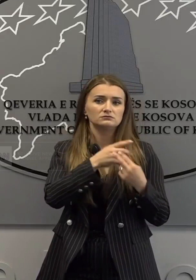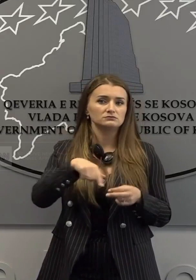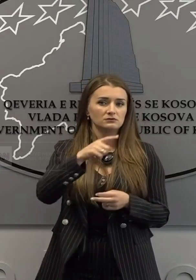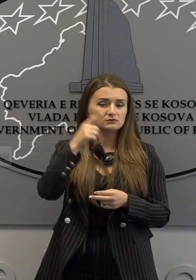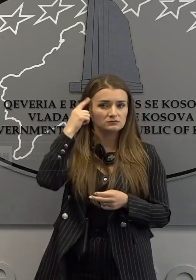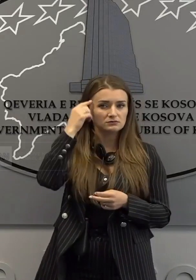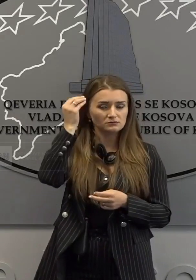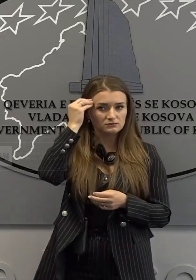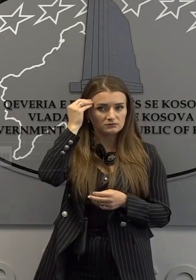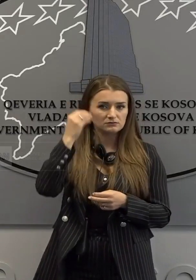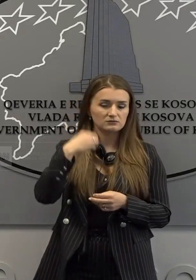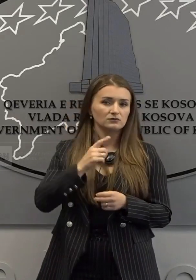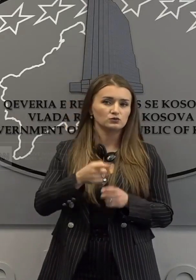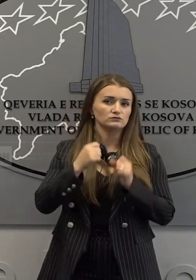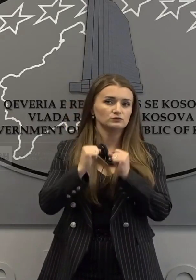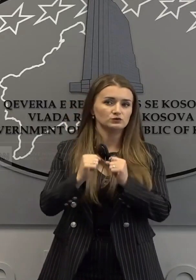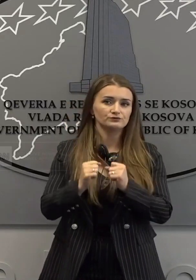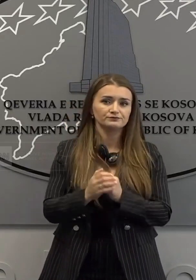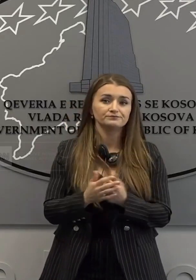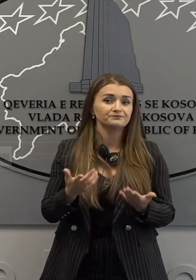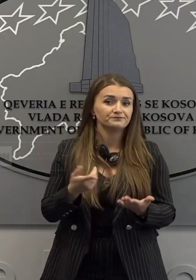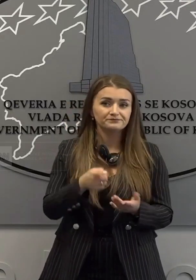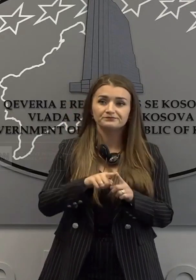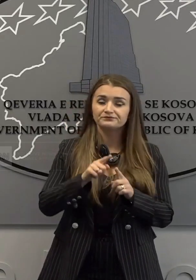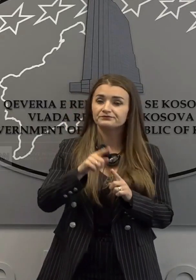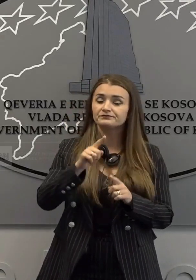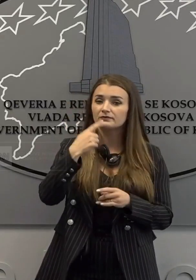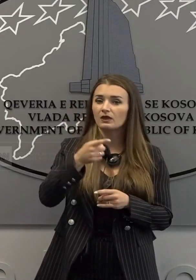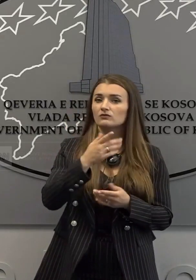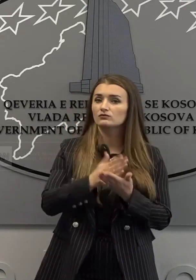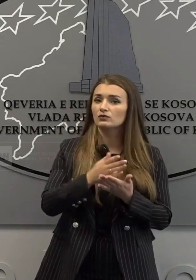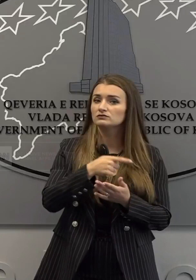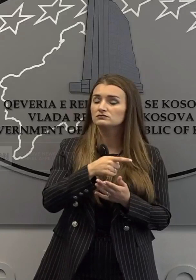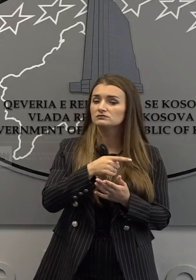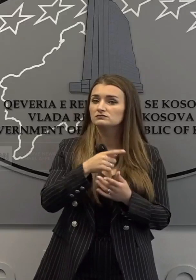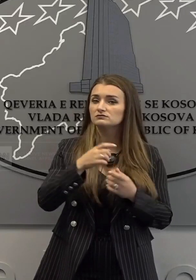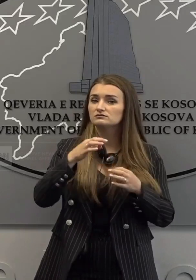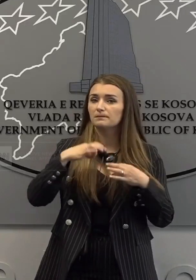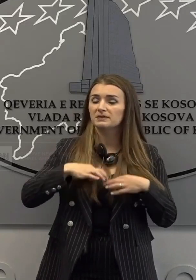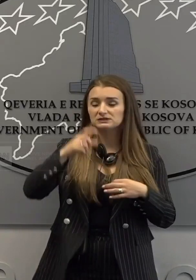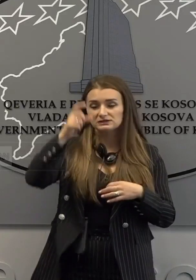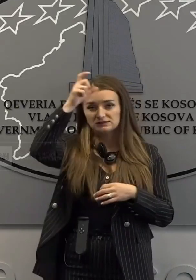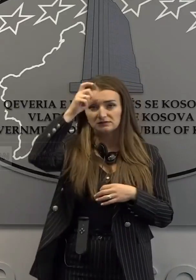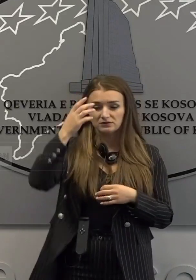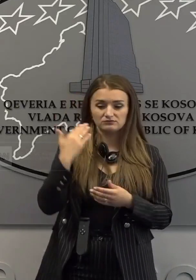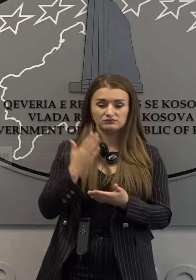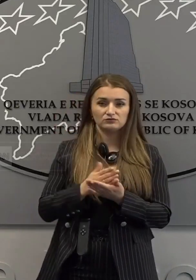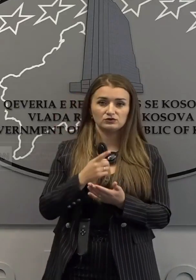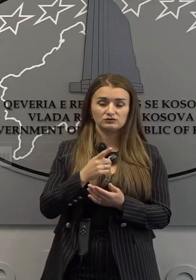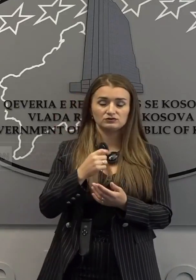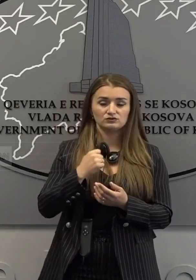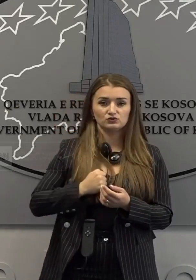to, do të mbajnë përgjegjësi. Kjo është deklarat e presidentit të Serbisë të shtunën e 14